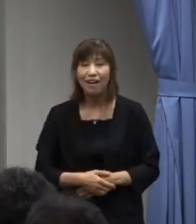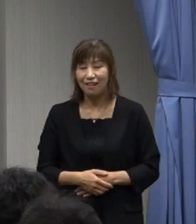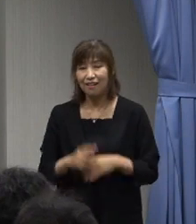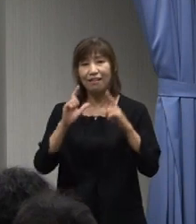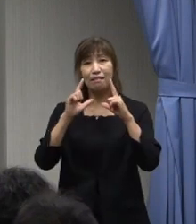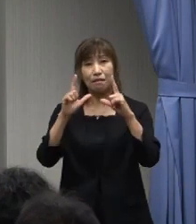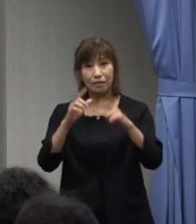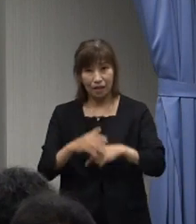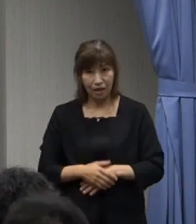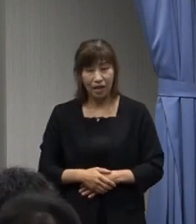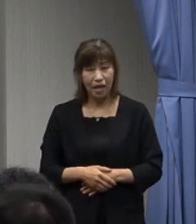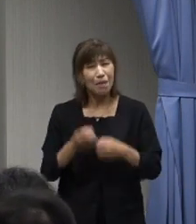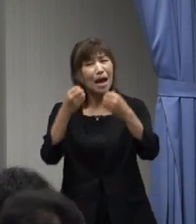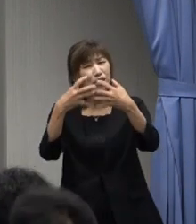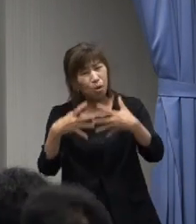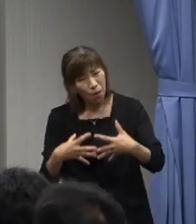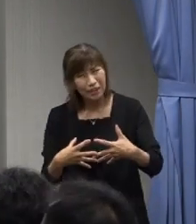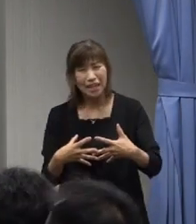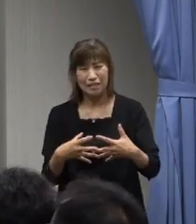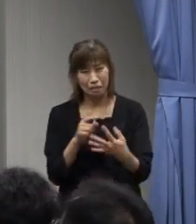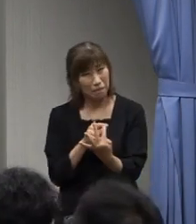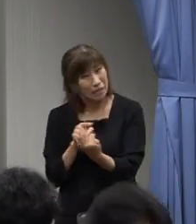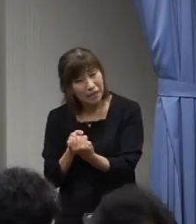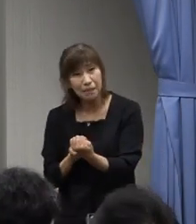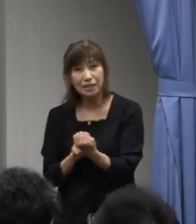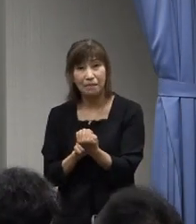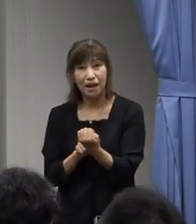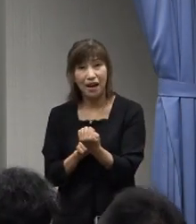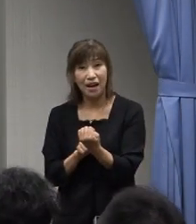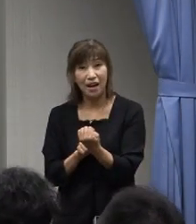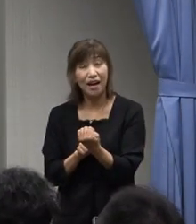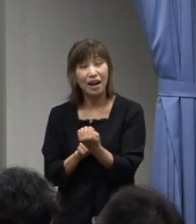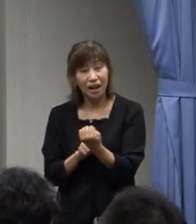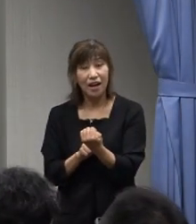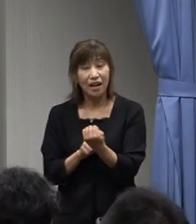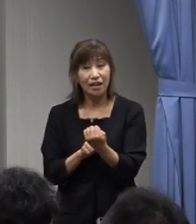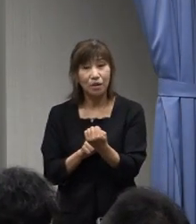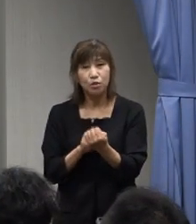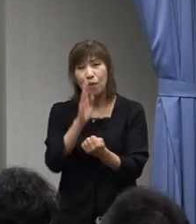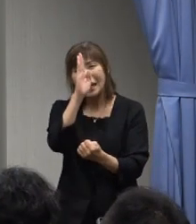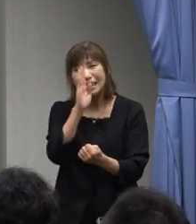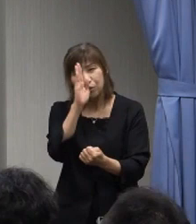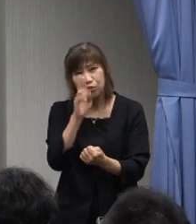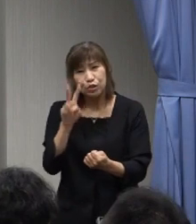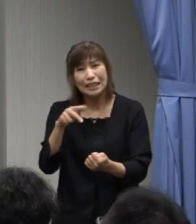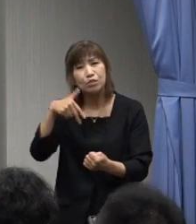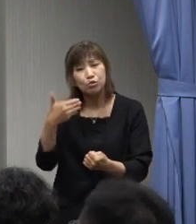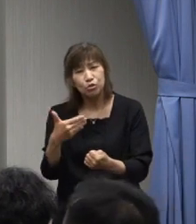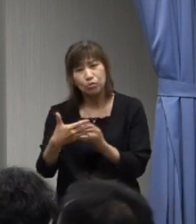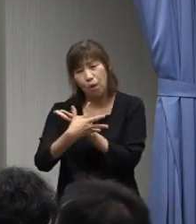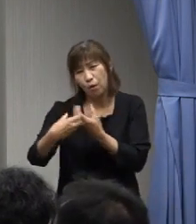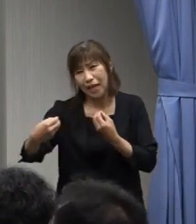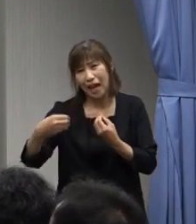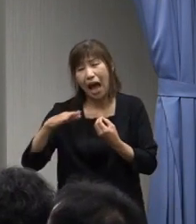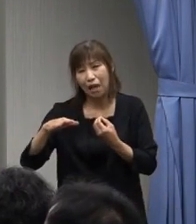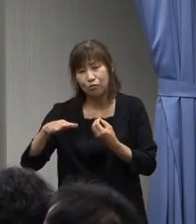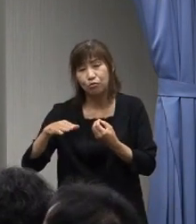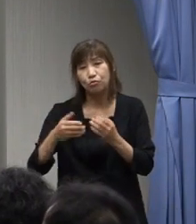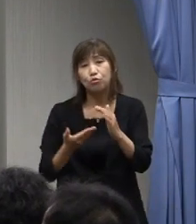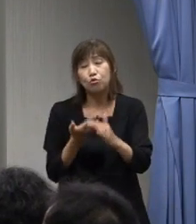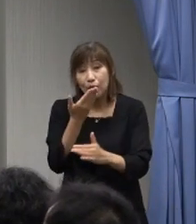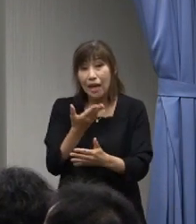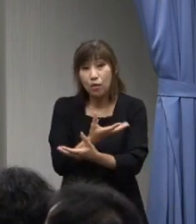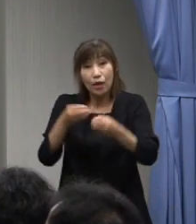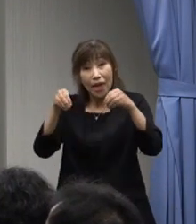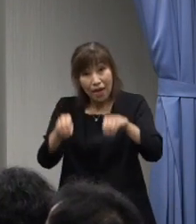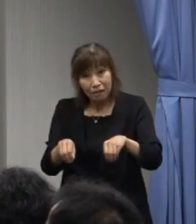さまざまな条件やさまざまなことをお互いリスクを想定しながら定めていくのが契約である実施協定だと思